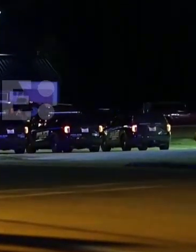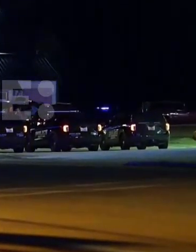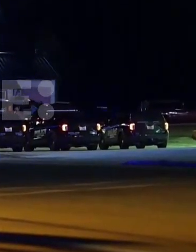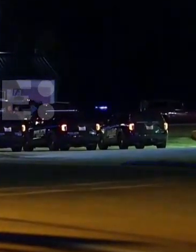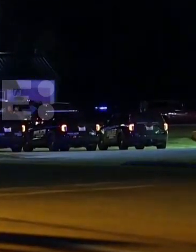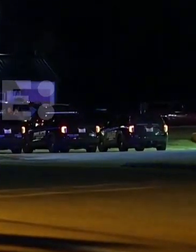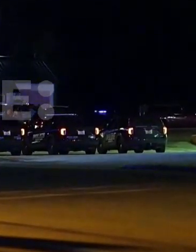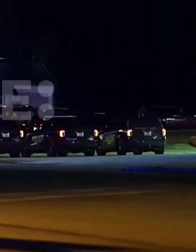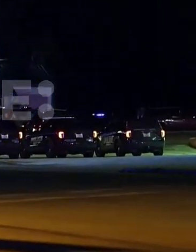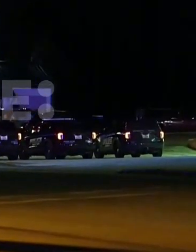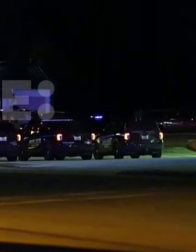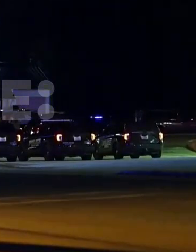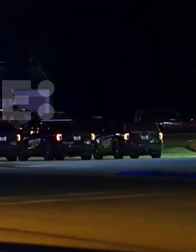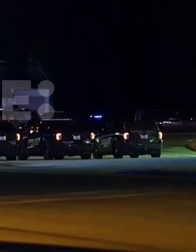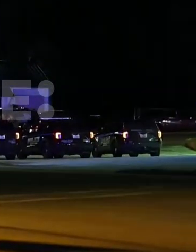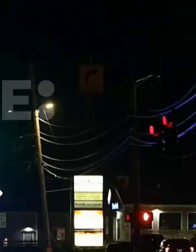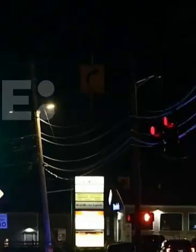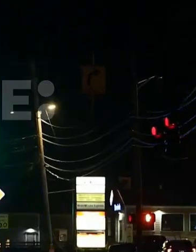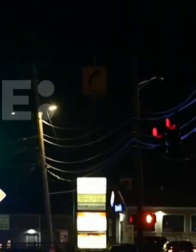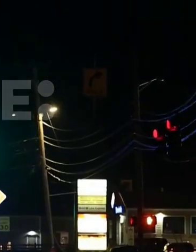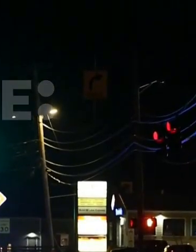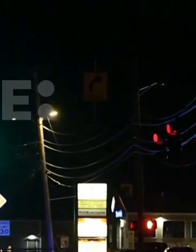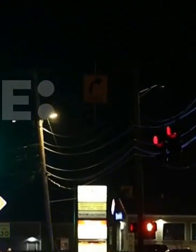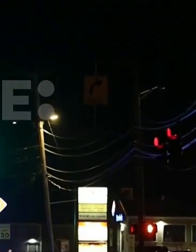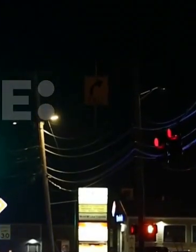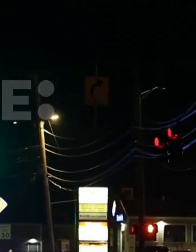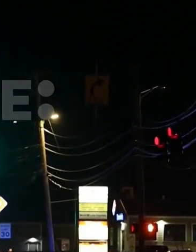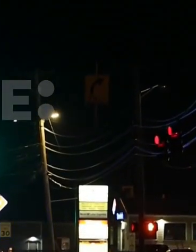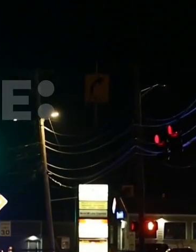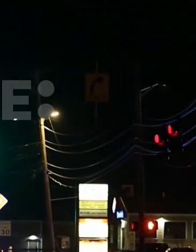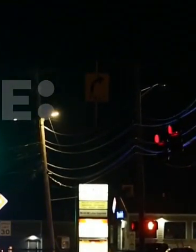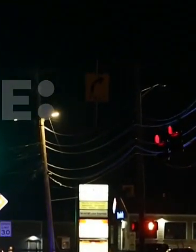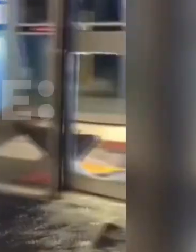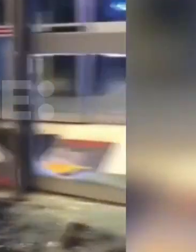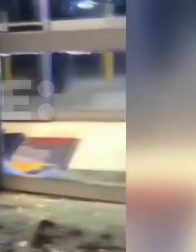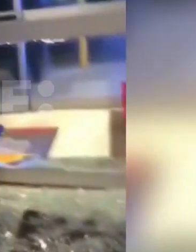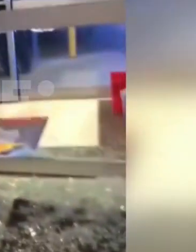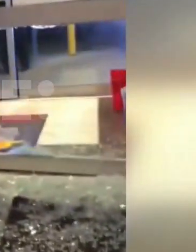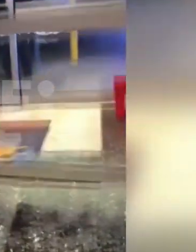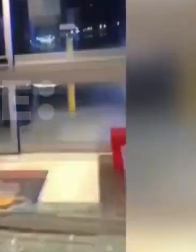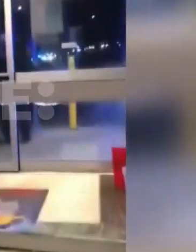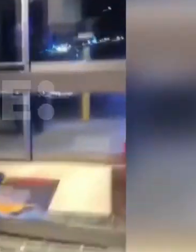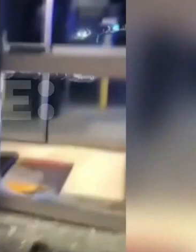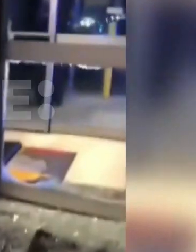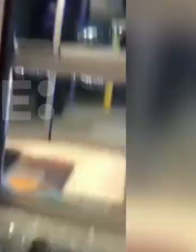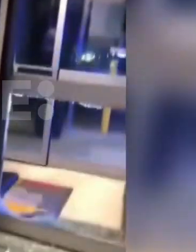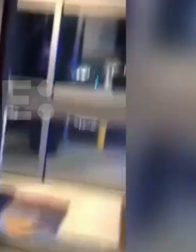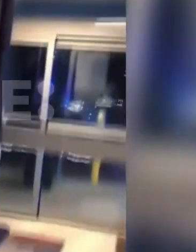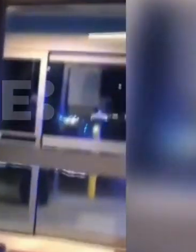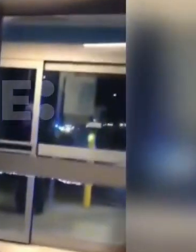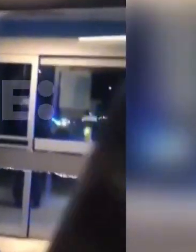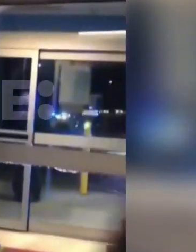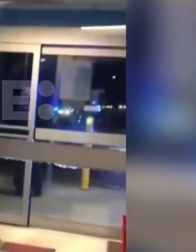das 7 horas da noite em horário local com um tiro disparado na própria cabeça os parentes dos 18